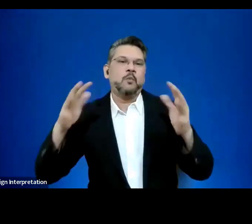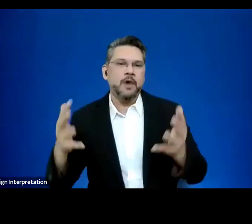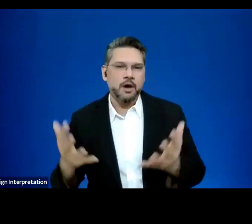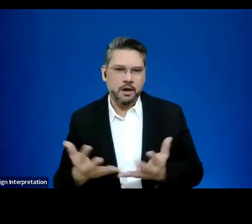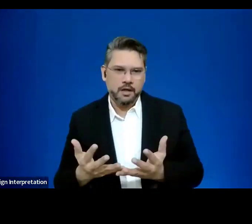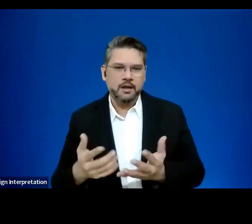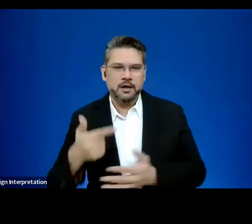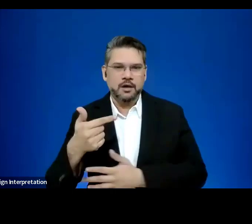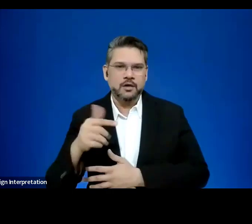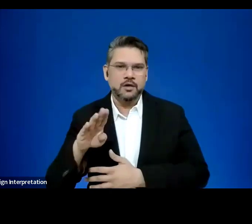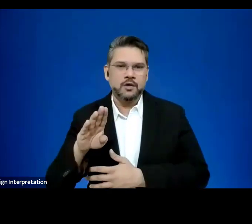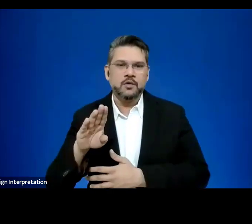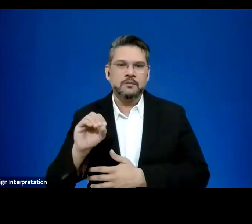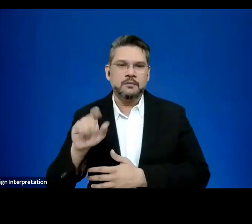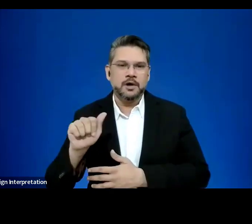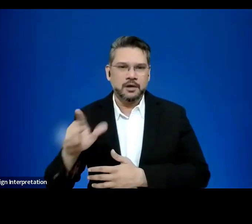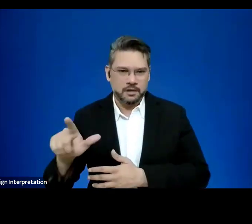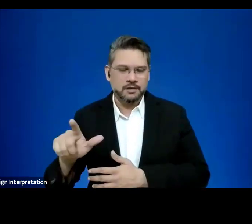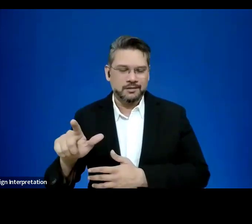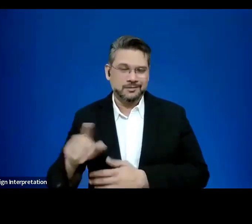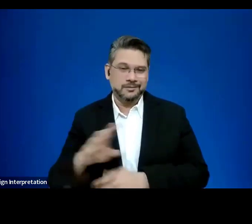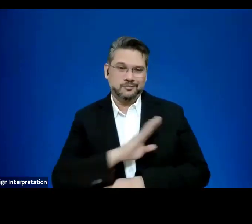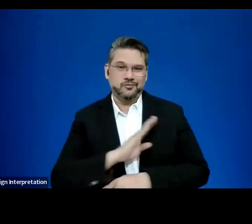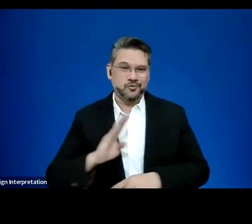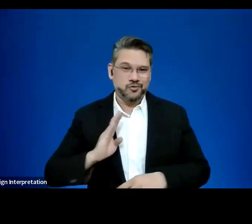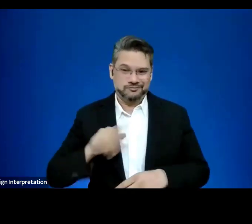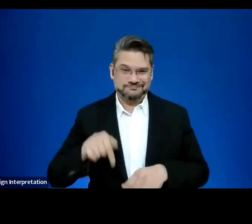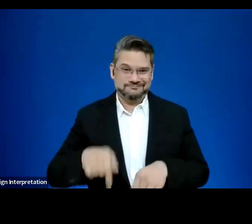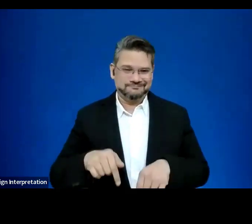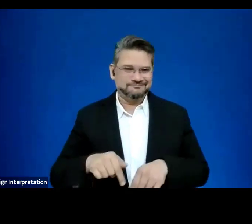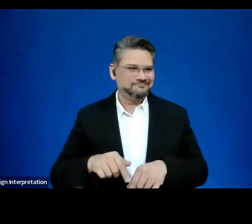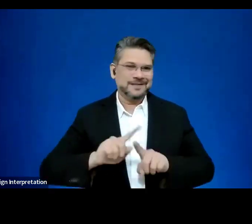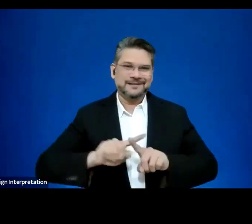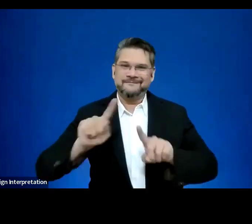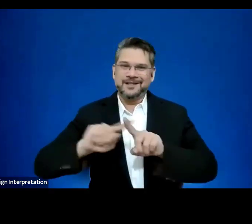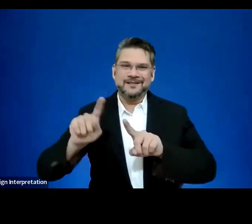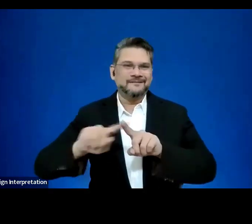因为呢，我们的这个社群，我们的 TCI。社群，